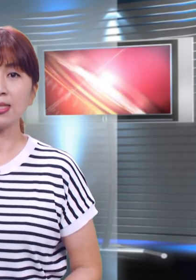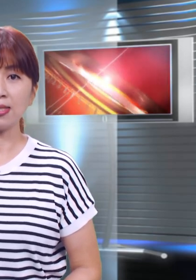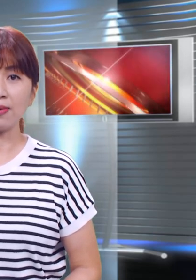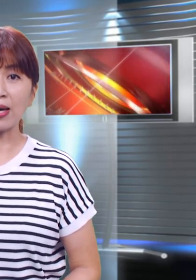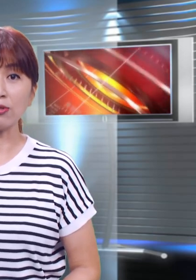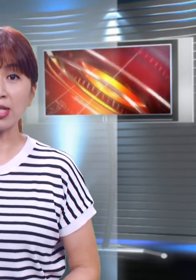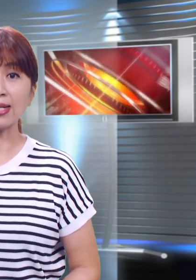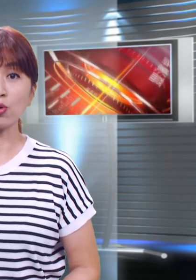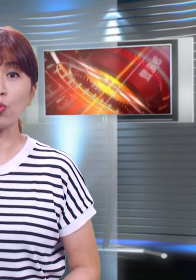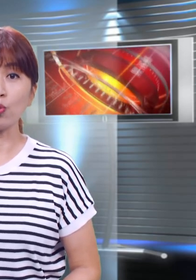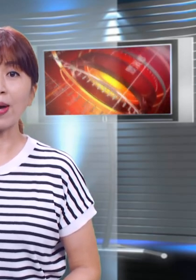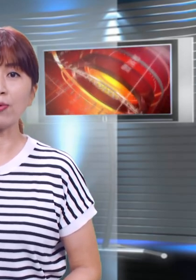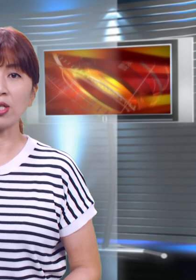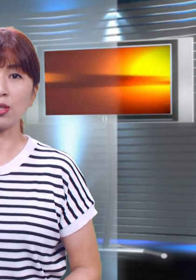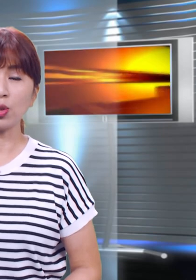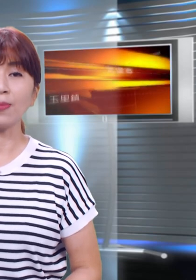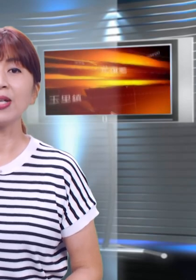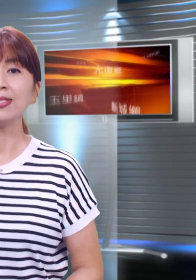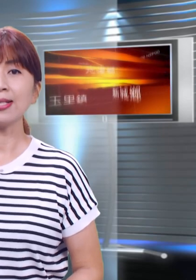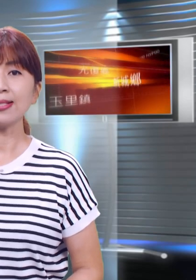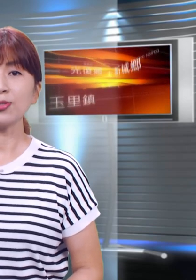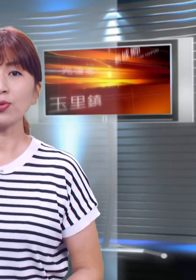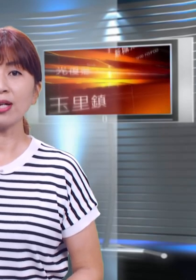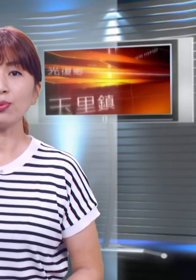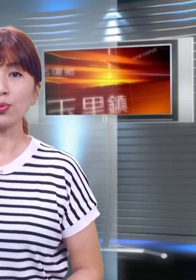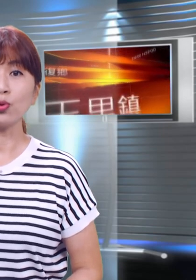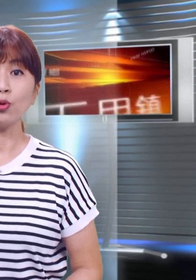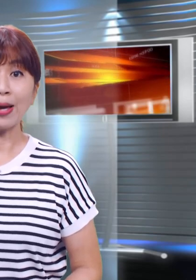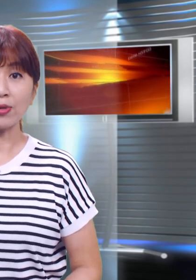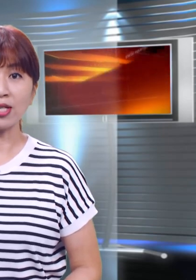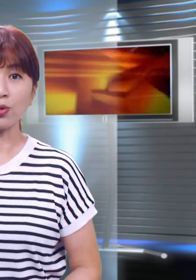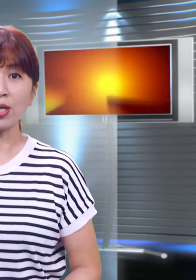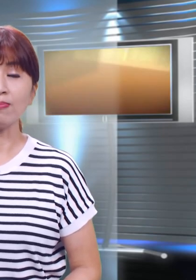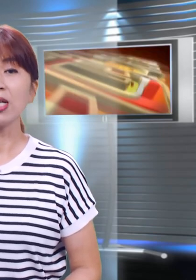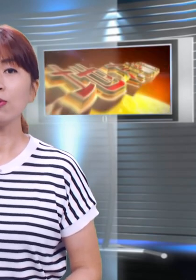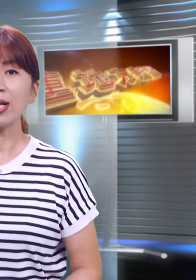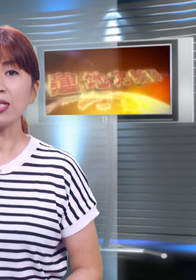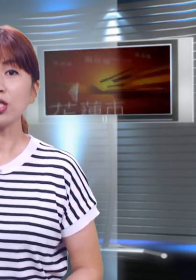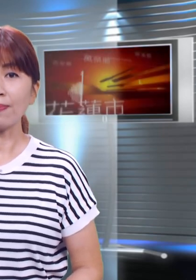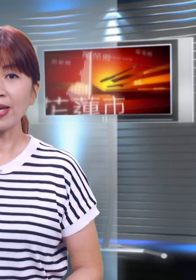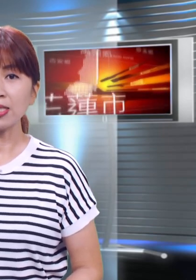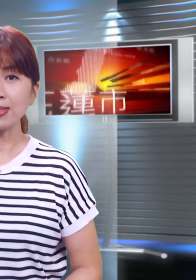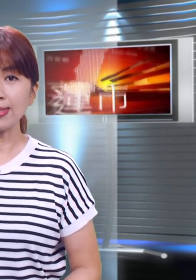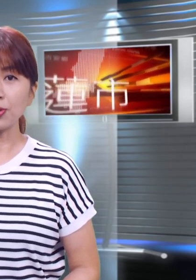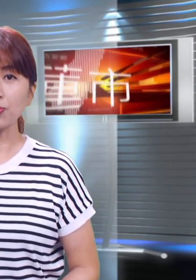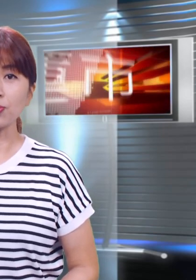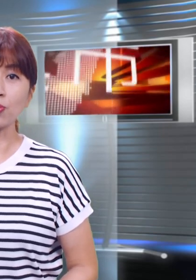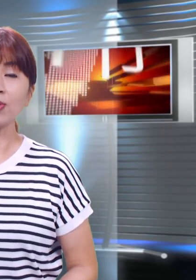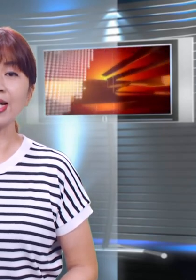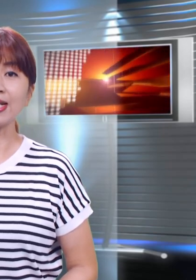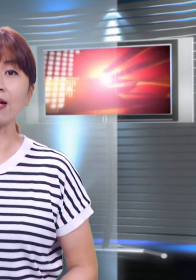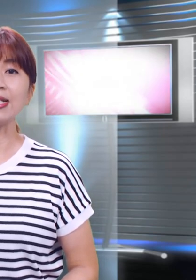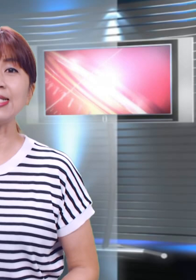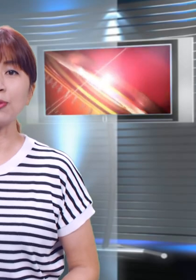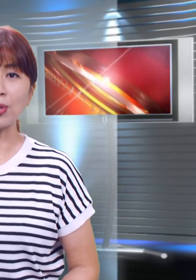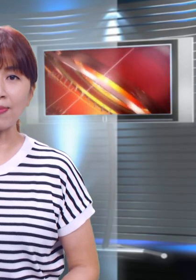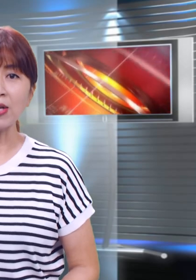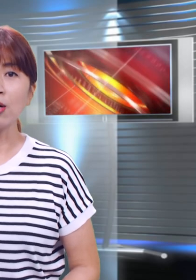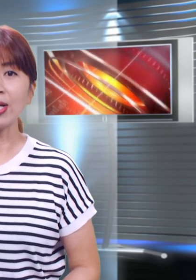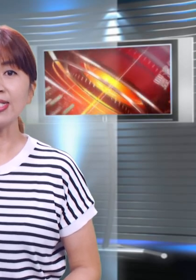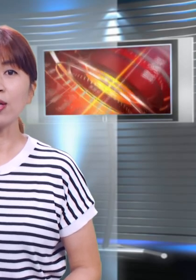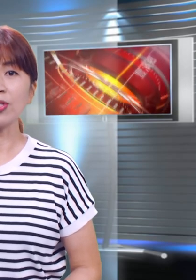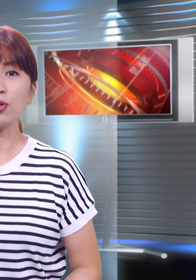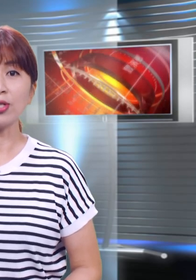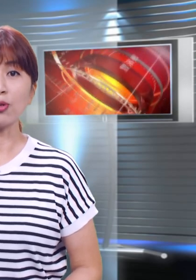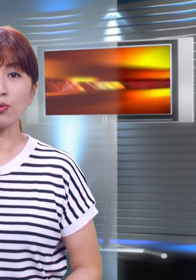二剂疫苗，加送500元的礼券，加上中央补助500元的礼券。花莲的长辈呢，接种总共可以拿到1000元。